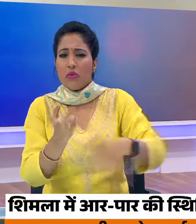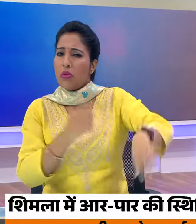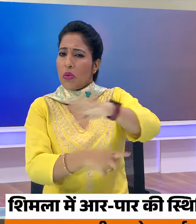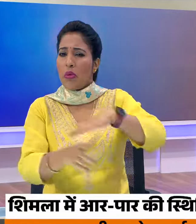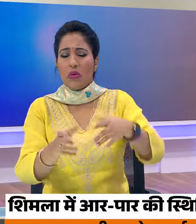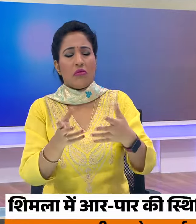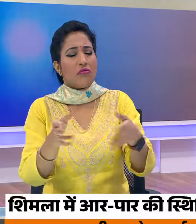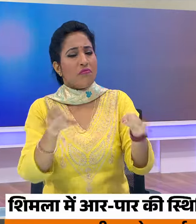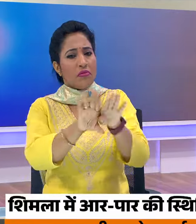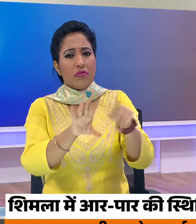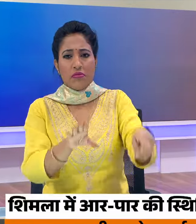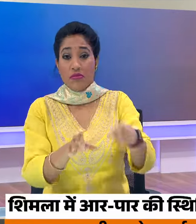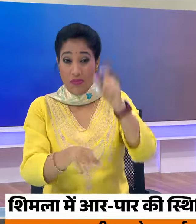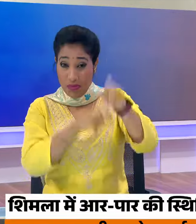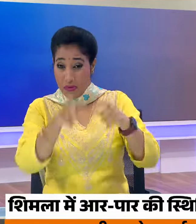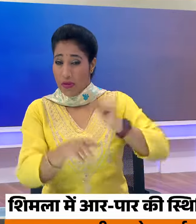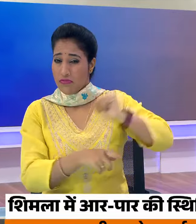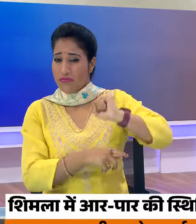वर्ग।